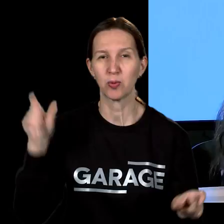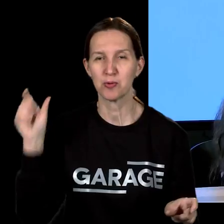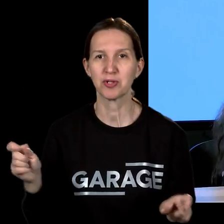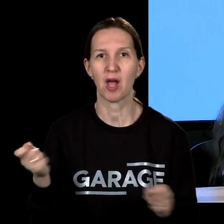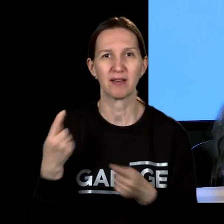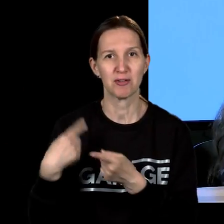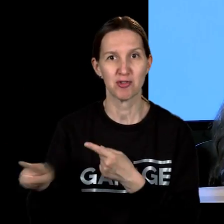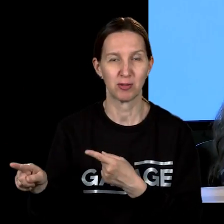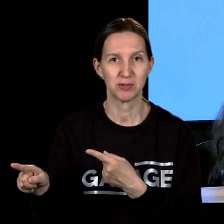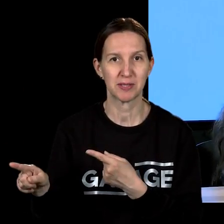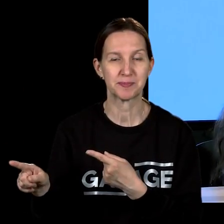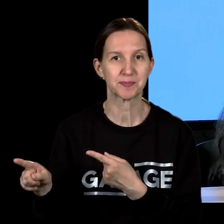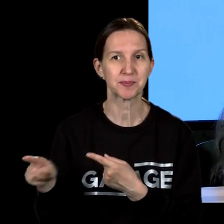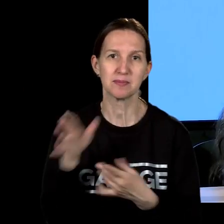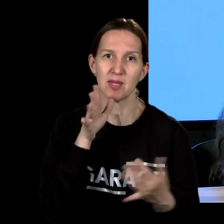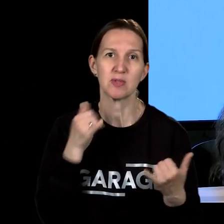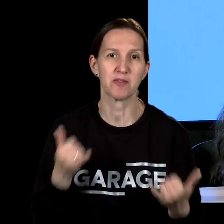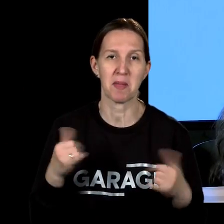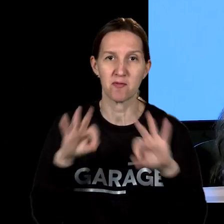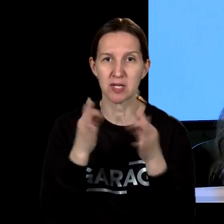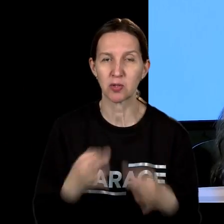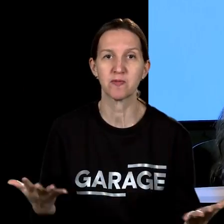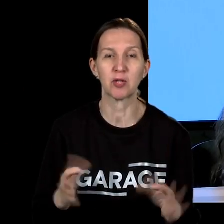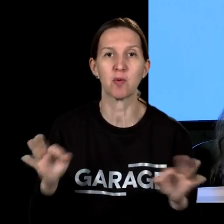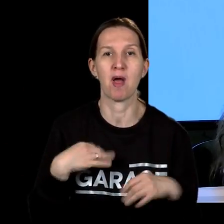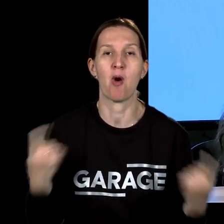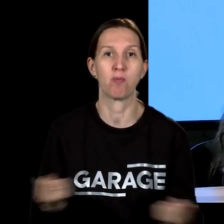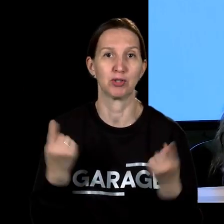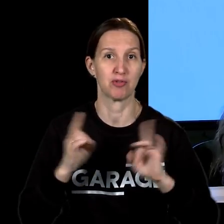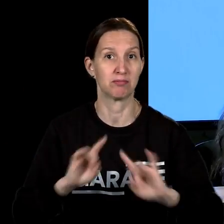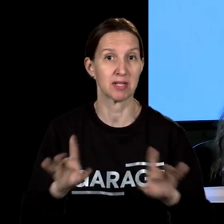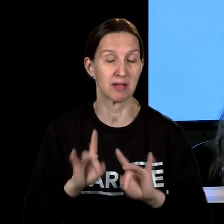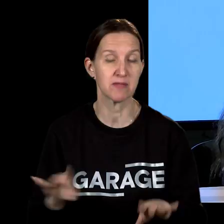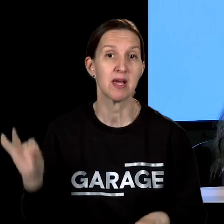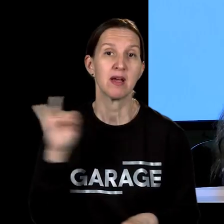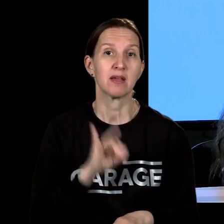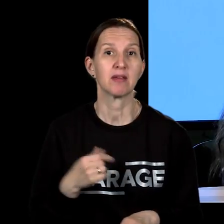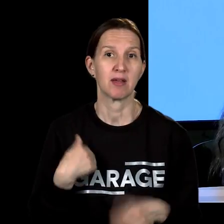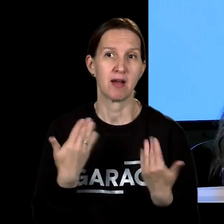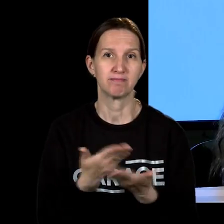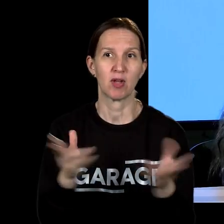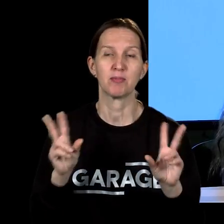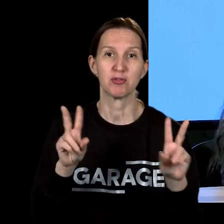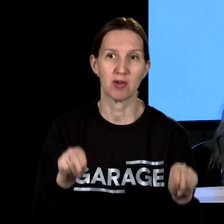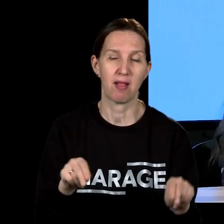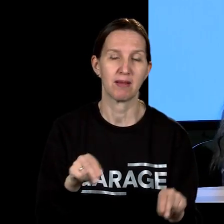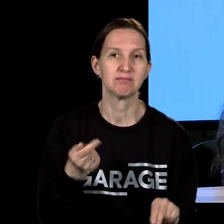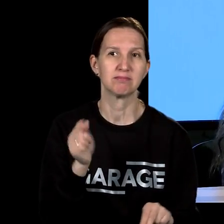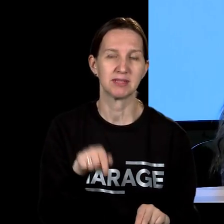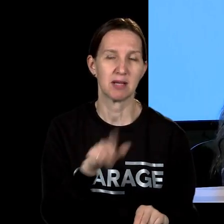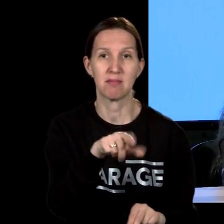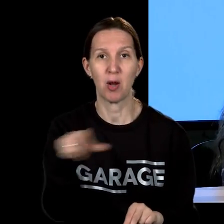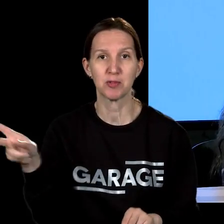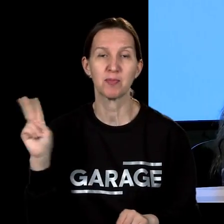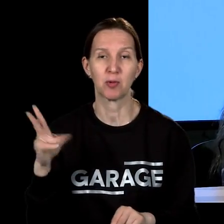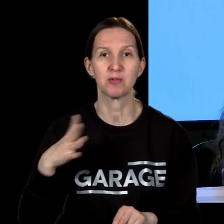из того современного искусства, про которое обычно мы говорим. И вот, как я и обещала тем людям, тем из